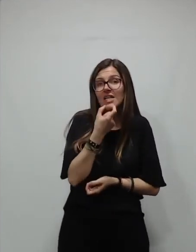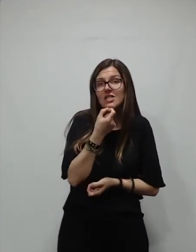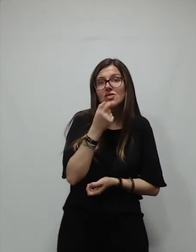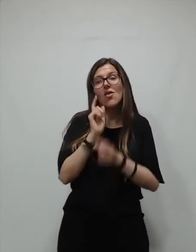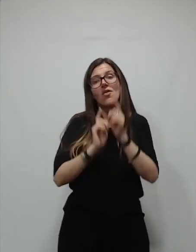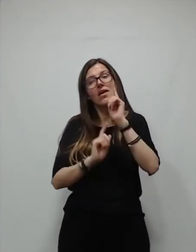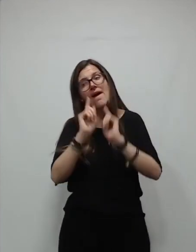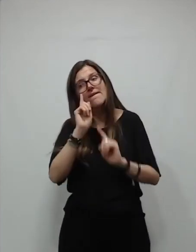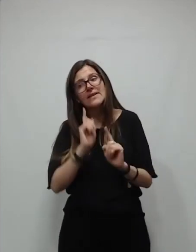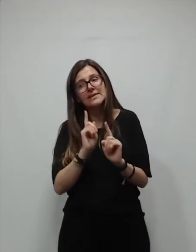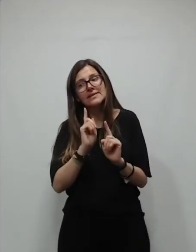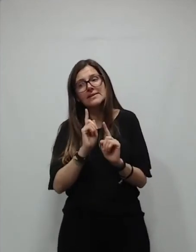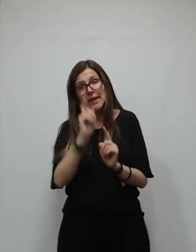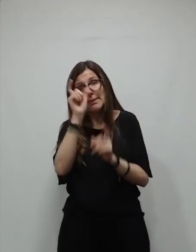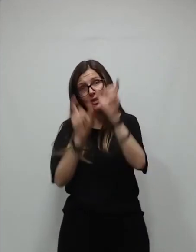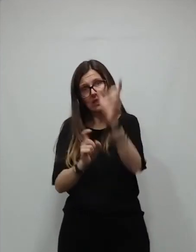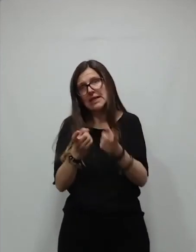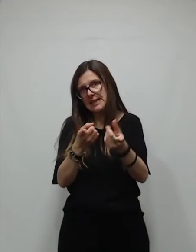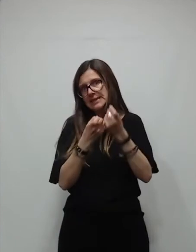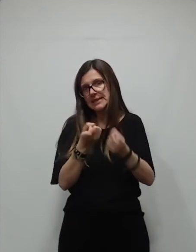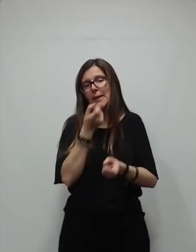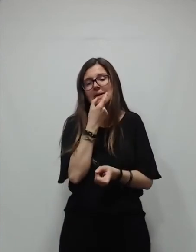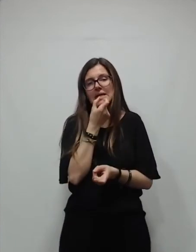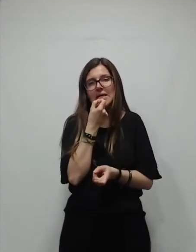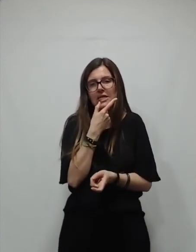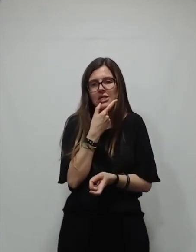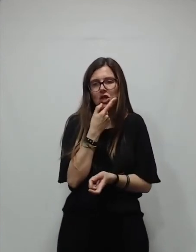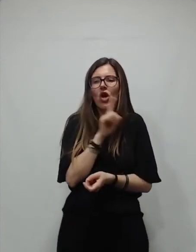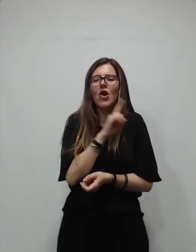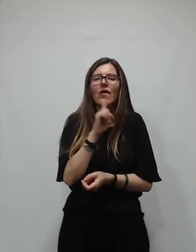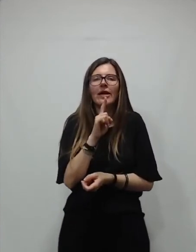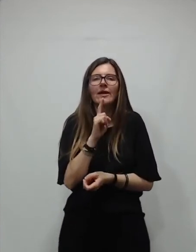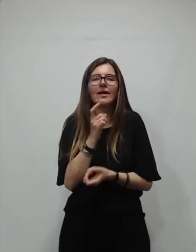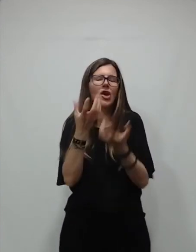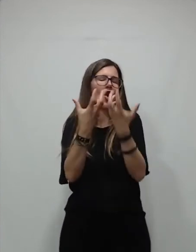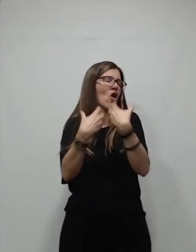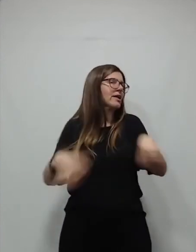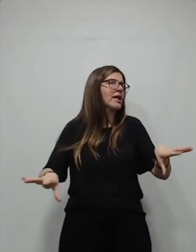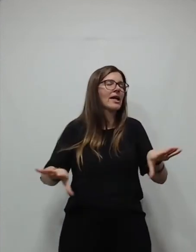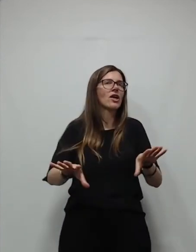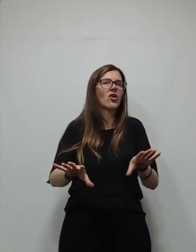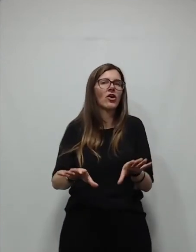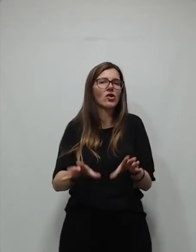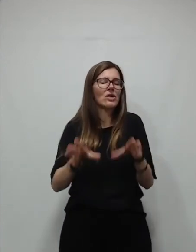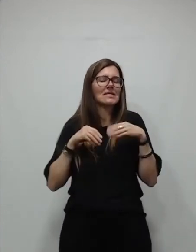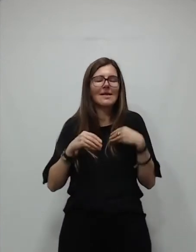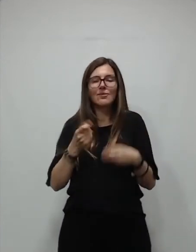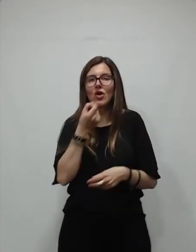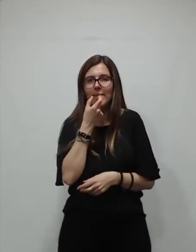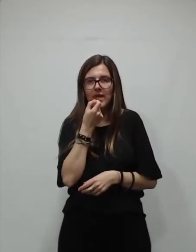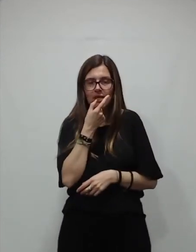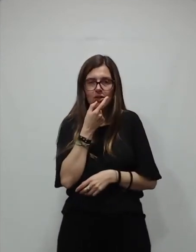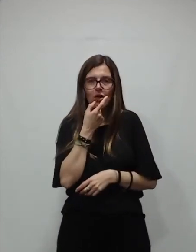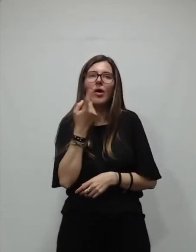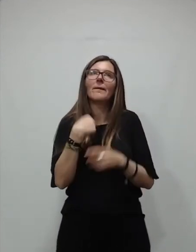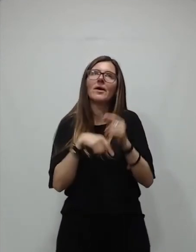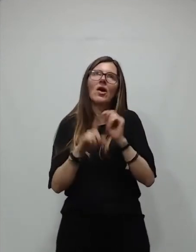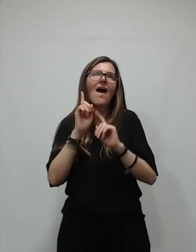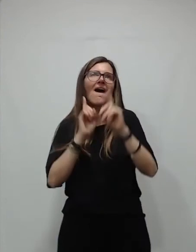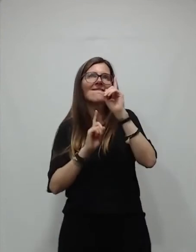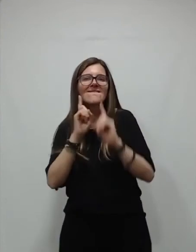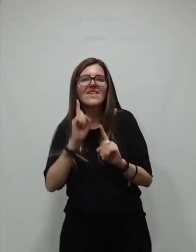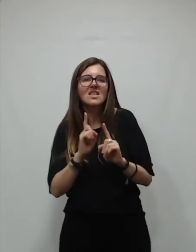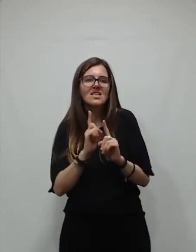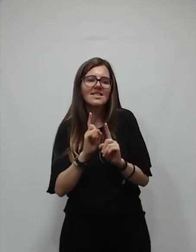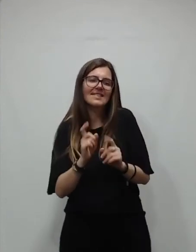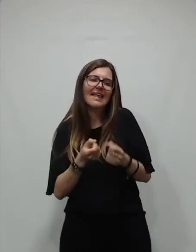algunos procesos son necesarias, no es un divorcio total, porque en definitiva, pero bueno, sí rechazamos la sobremedicación y todo lo que son